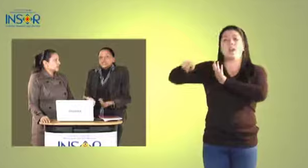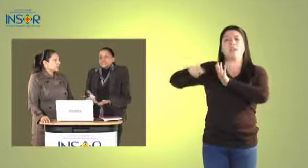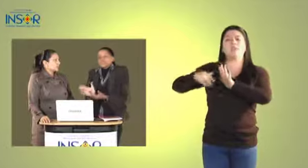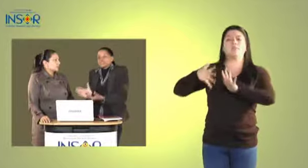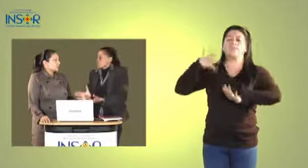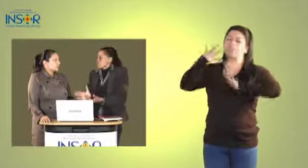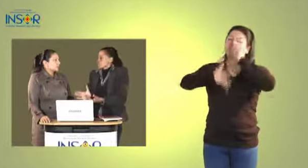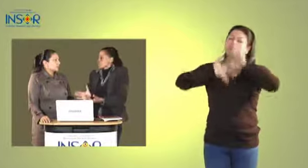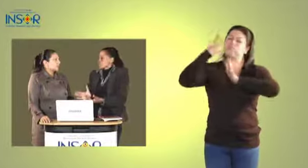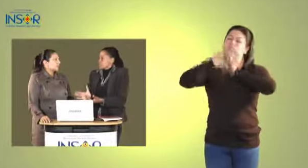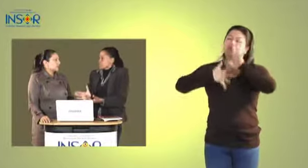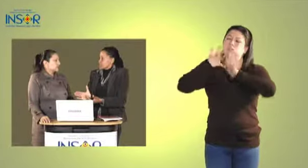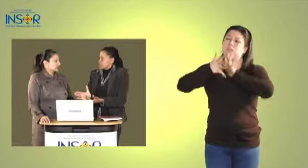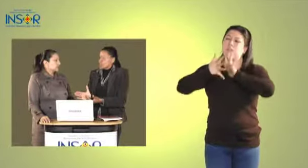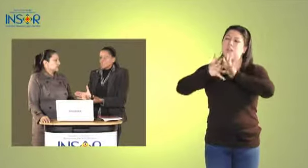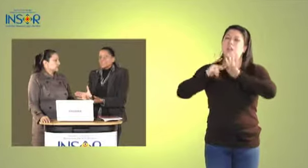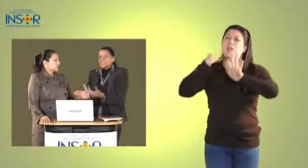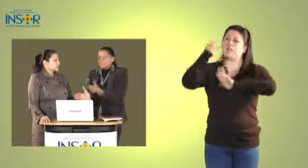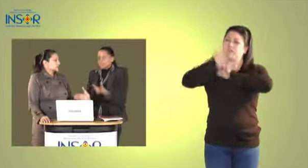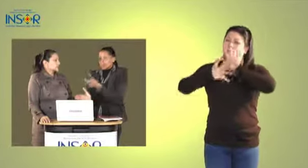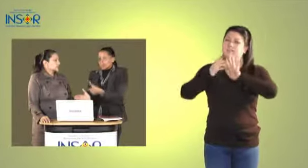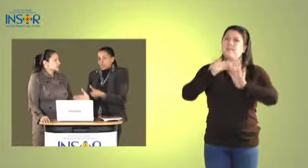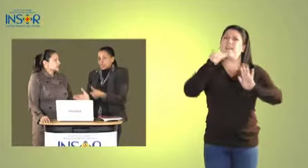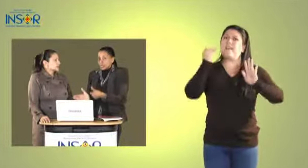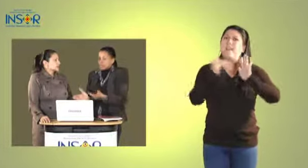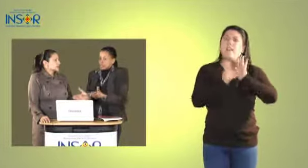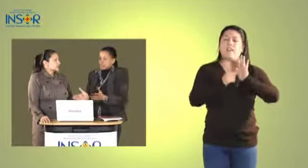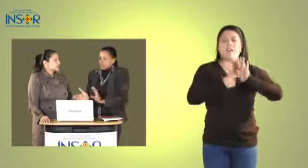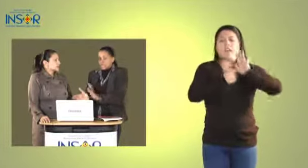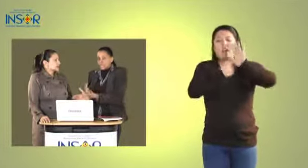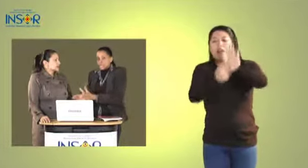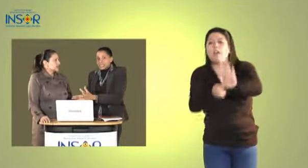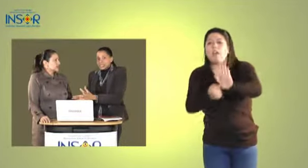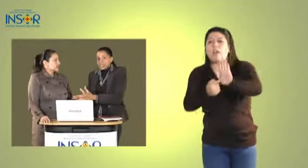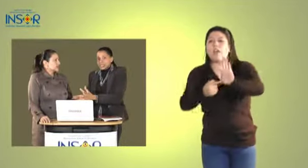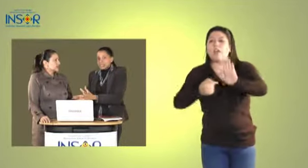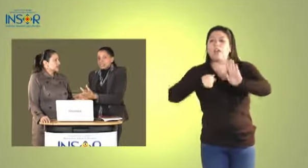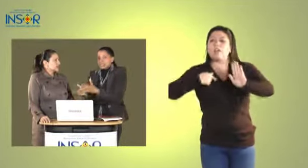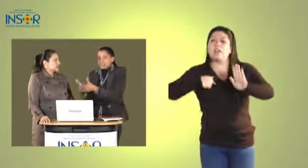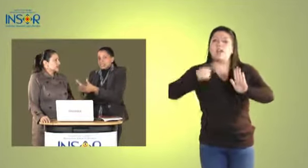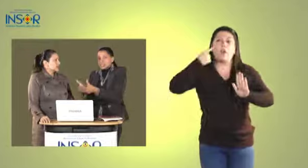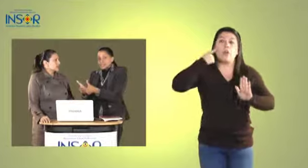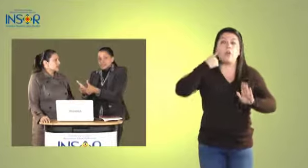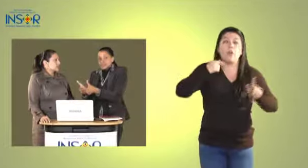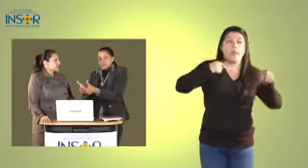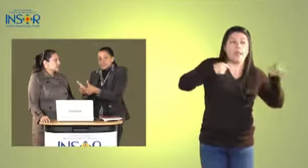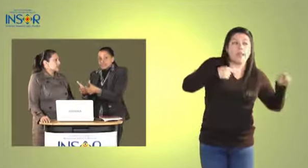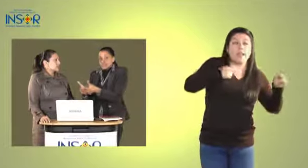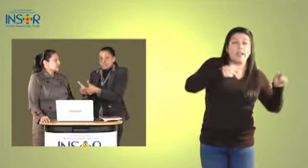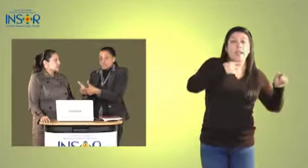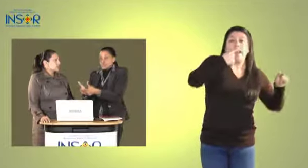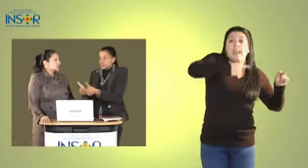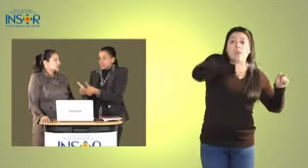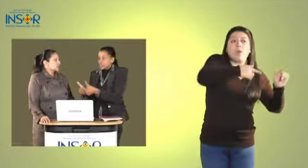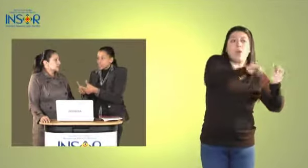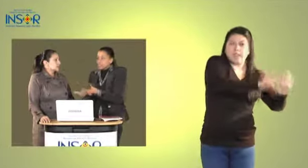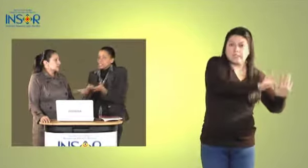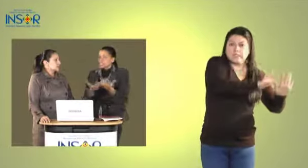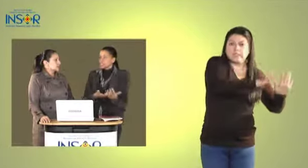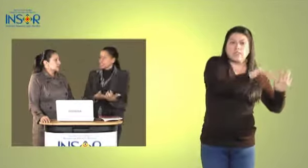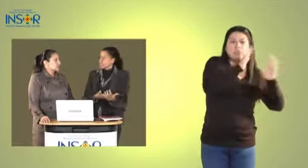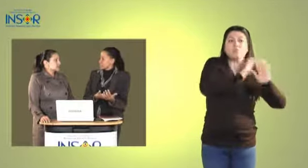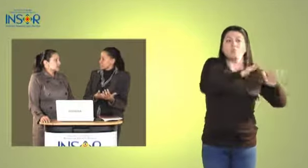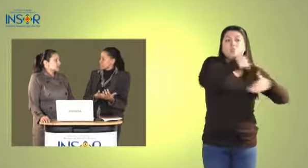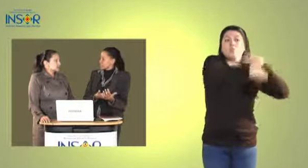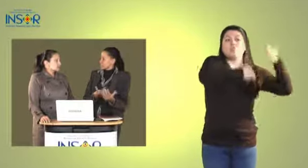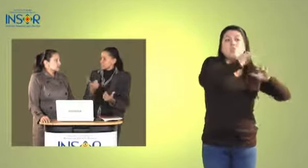pero que también estén siendo un ejemplo de esta segunda lengua y que ellos también puedan explicar por qué en esta lengua se puede dar así, cuáles son los procesos gramaticales